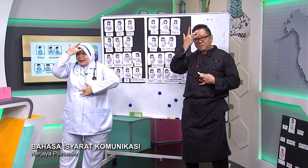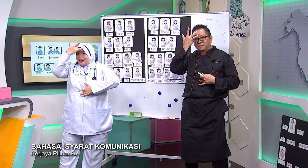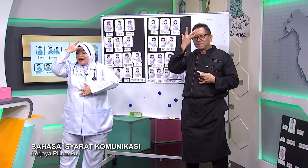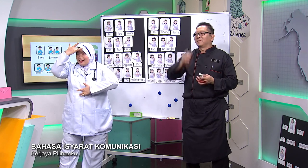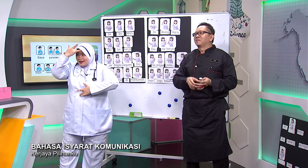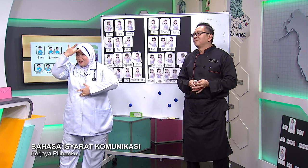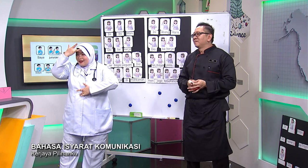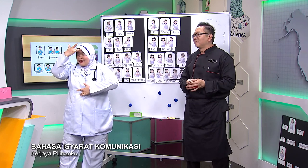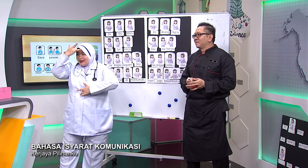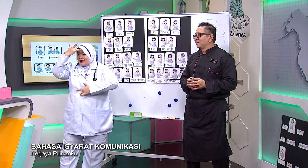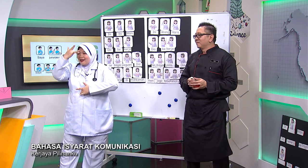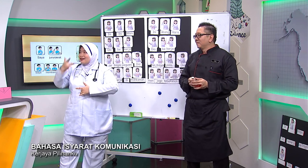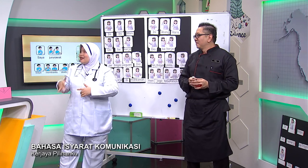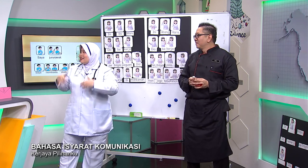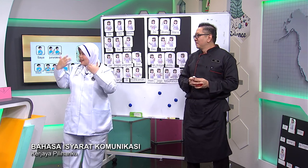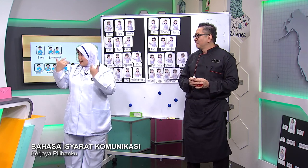pesakit.